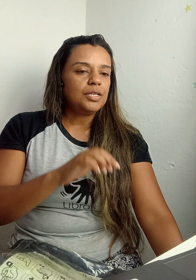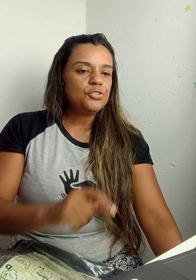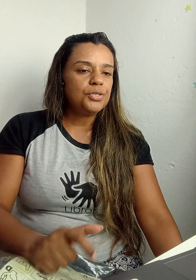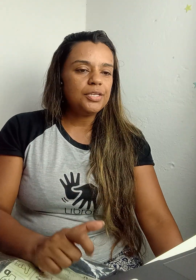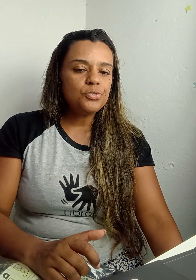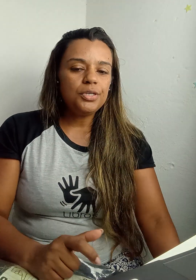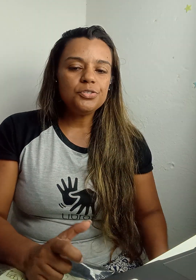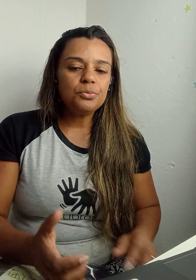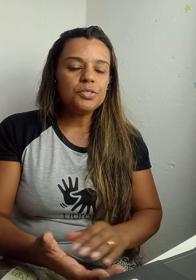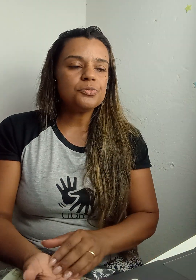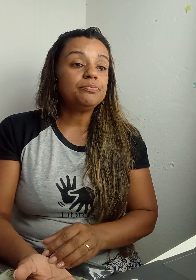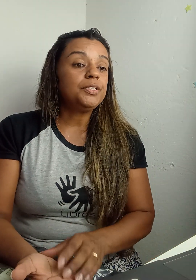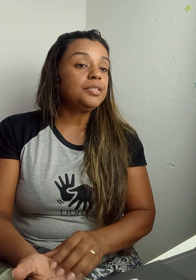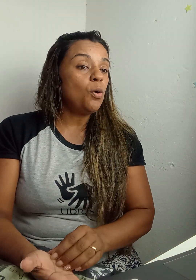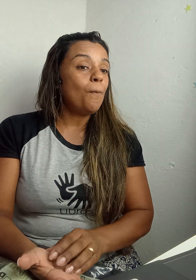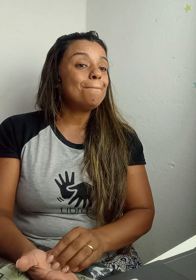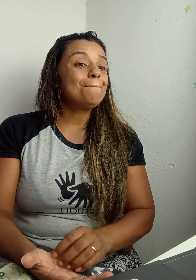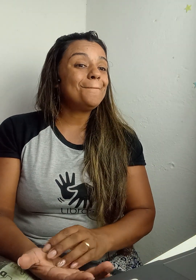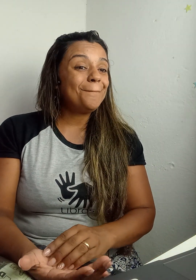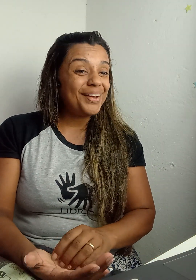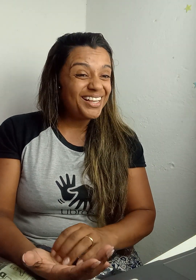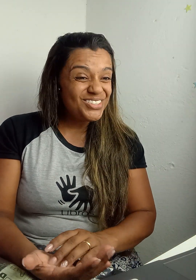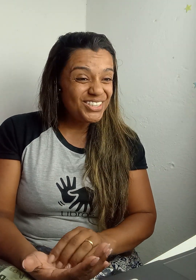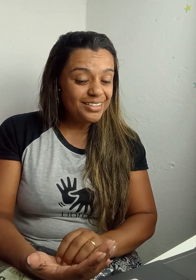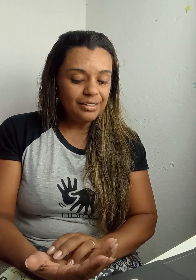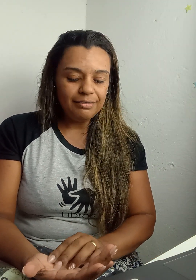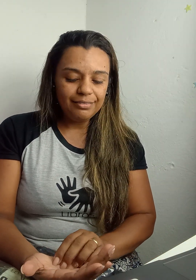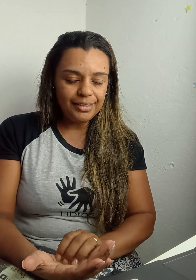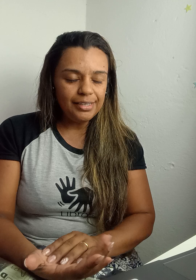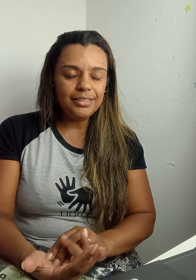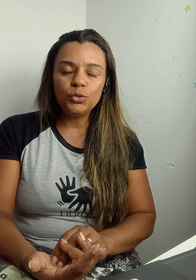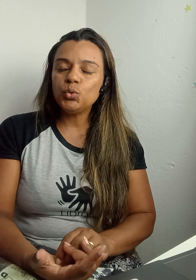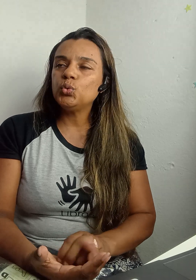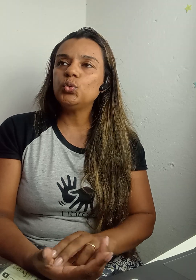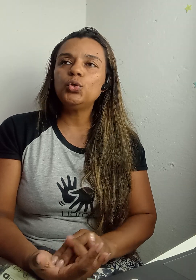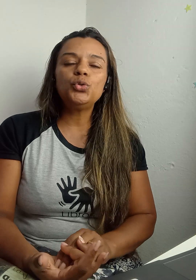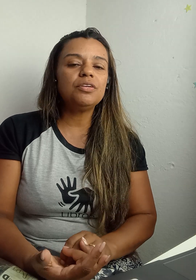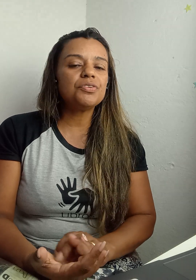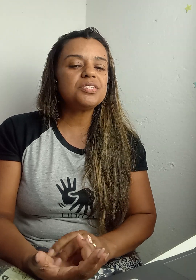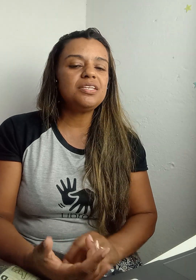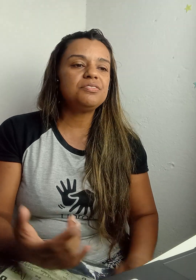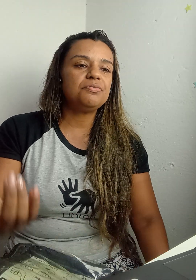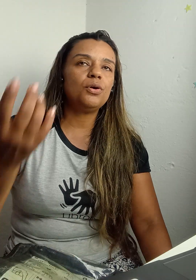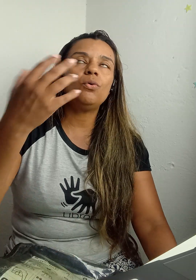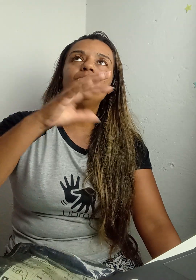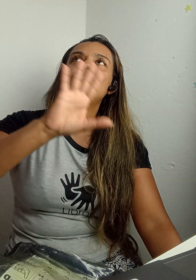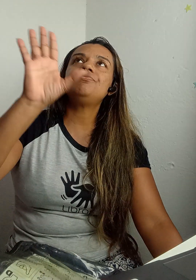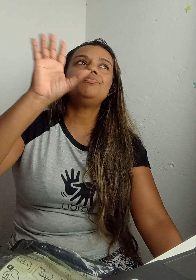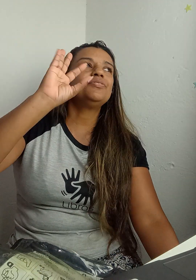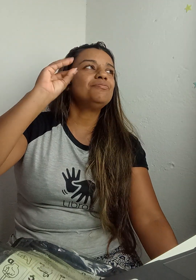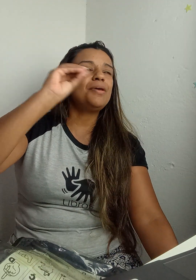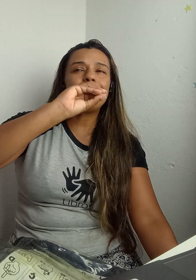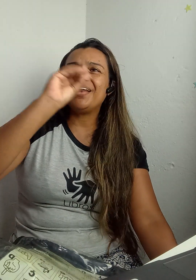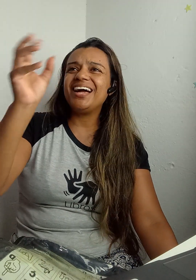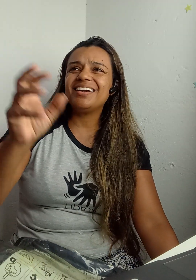Acho que é só isso mesmo. Então, pratiquem, treine tudo que vocês vê